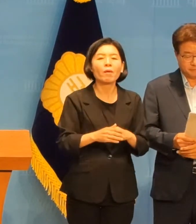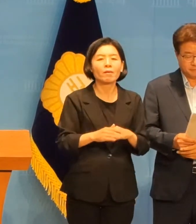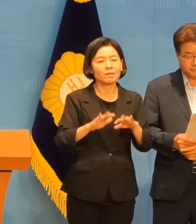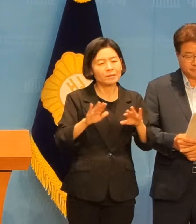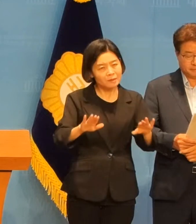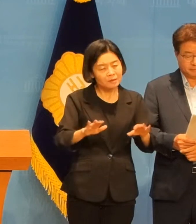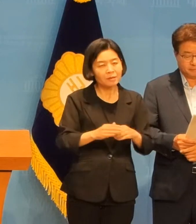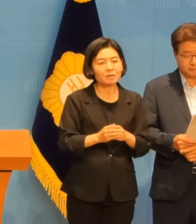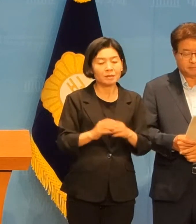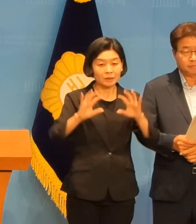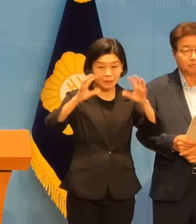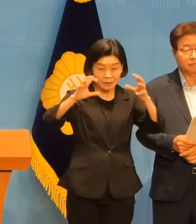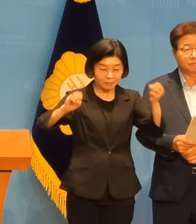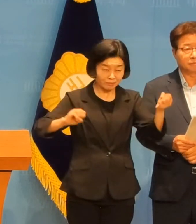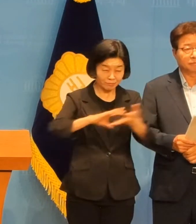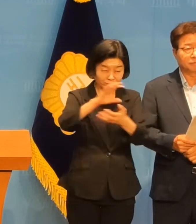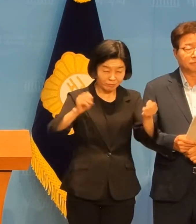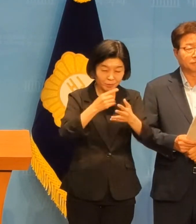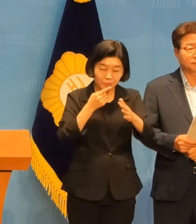사실상 내란의